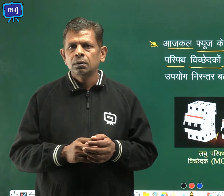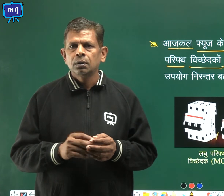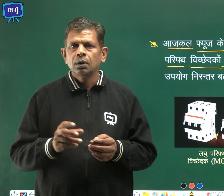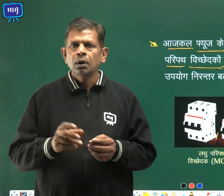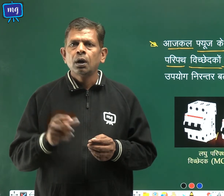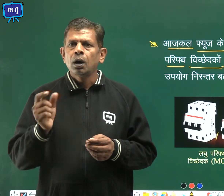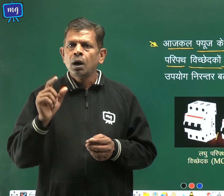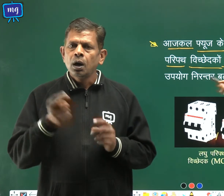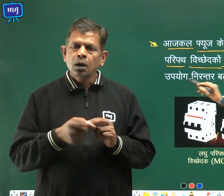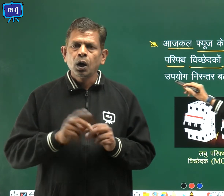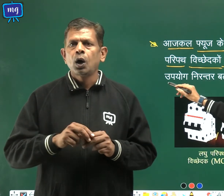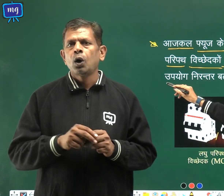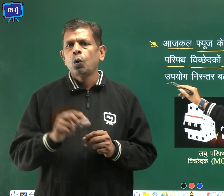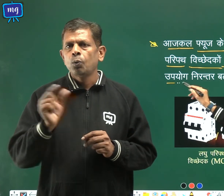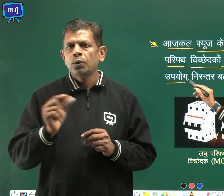का उपयोग